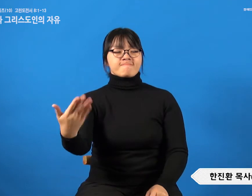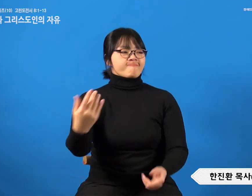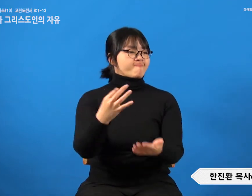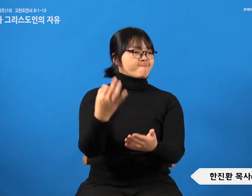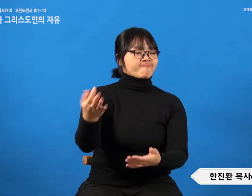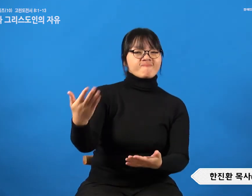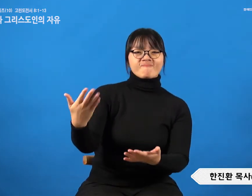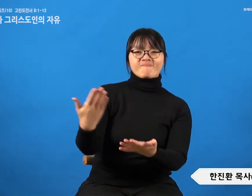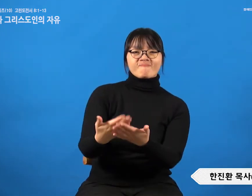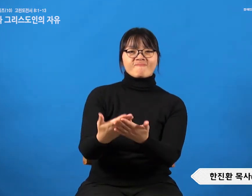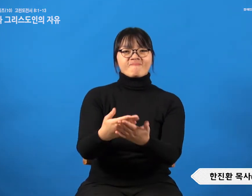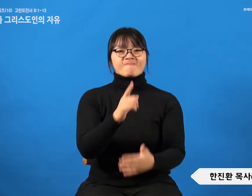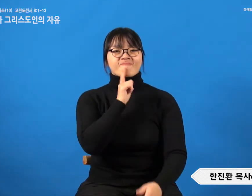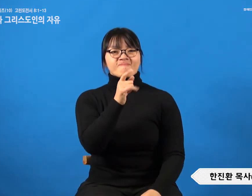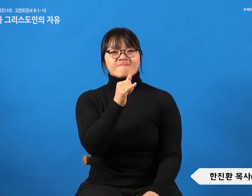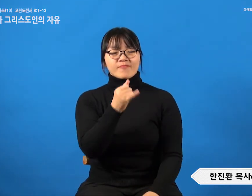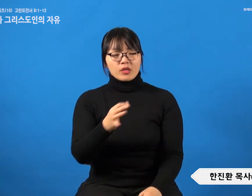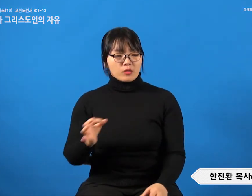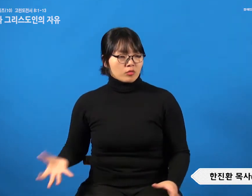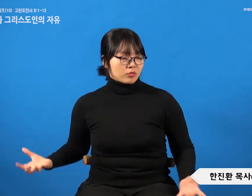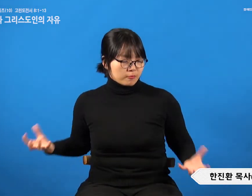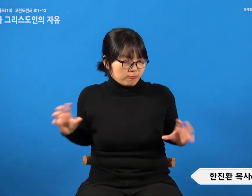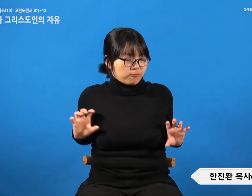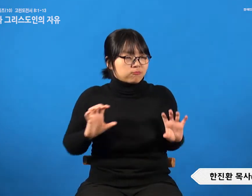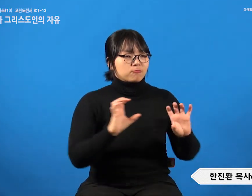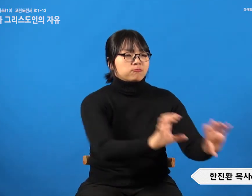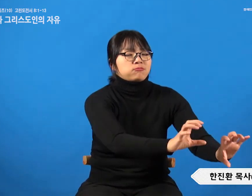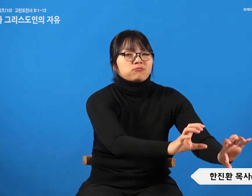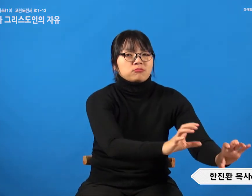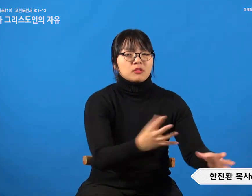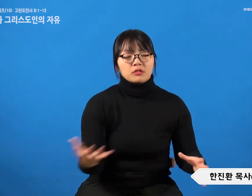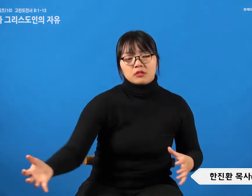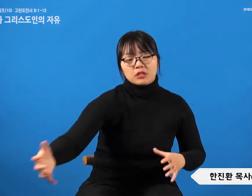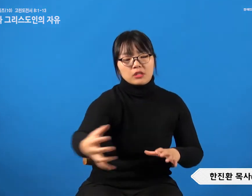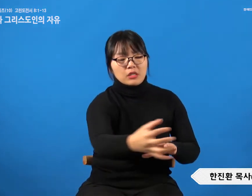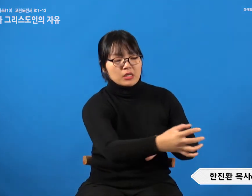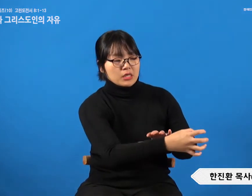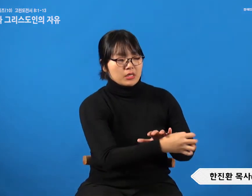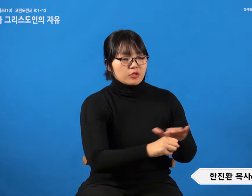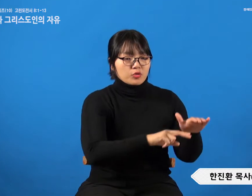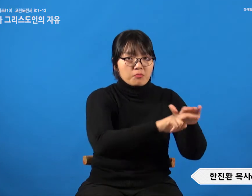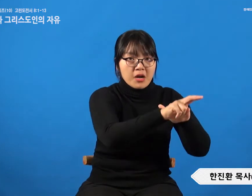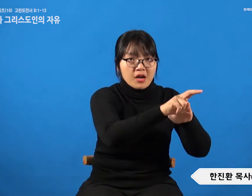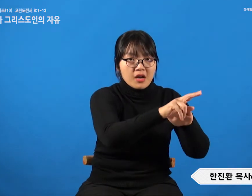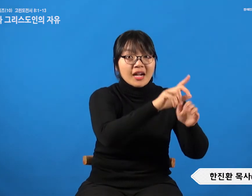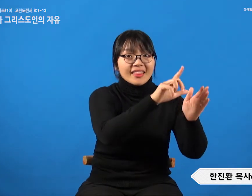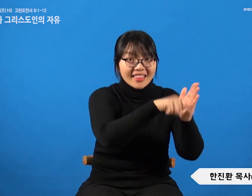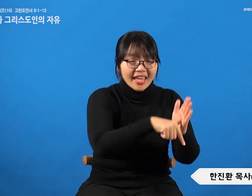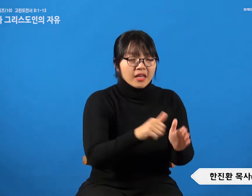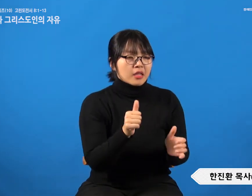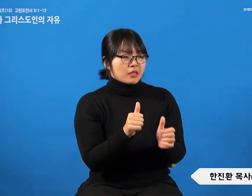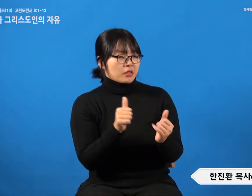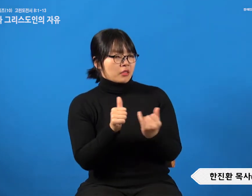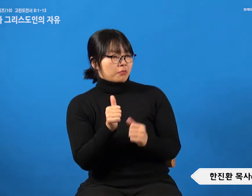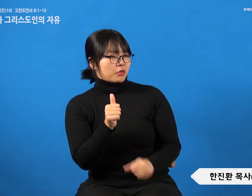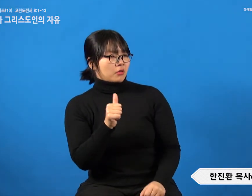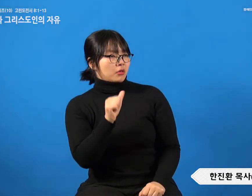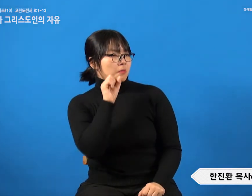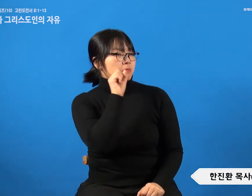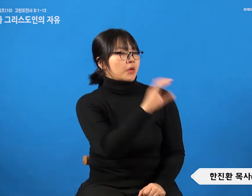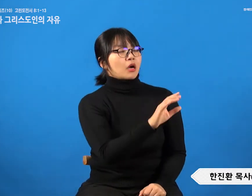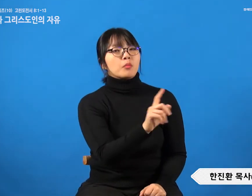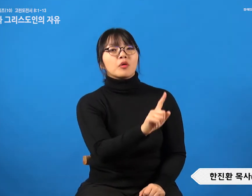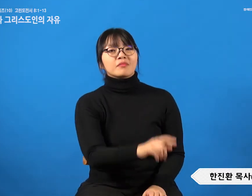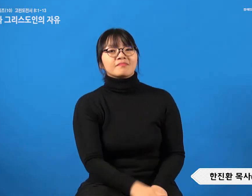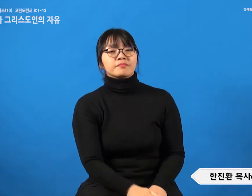대로 다 가져오라고 합니다. 다 갖다 주었더니 그걸 챙겨가지고 도망을 치려고 하는데 이 남편이 그 강도 뒷꼭지에